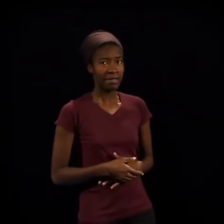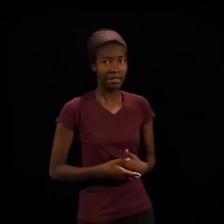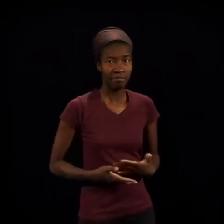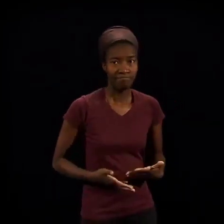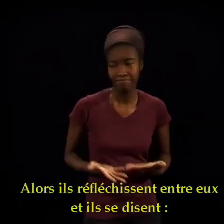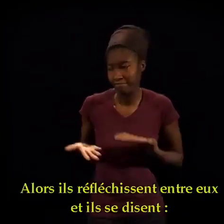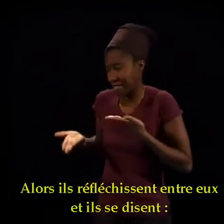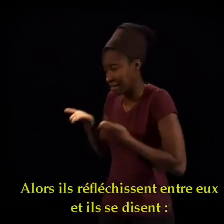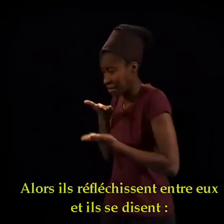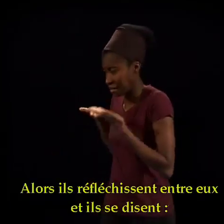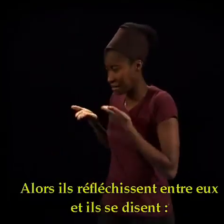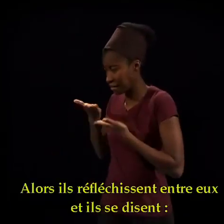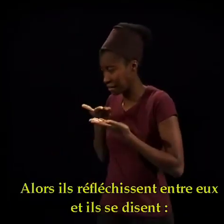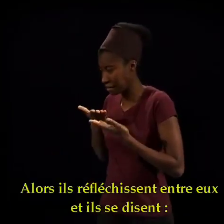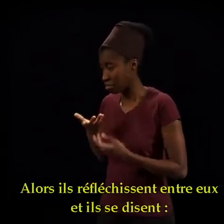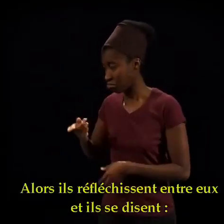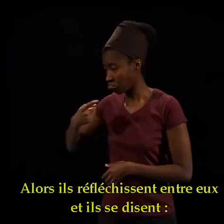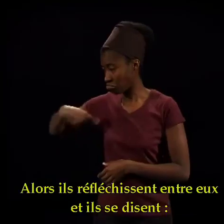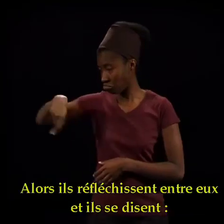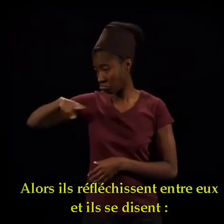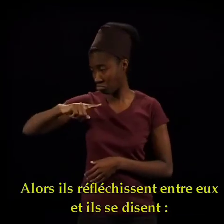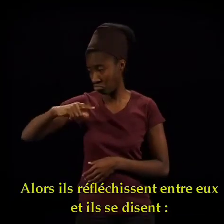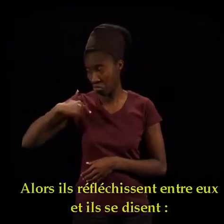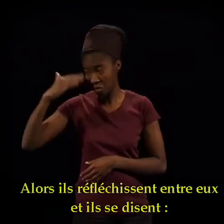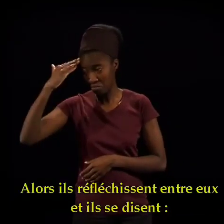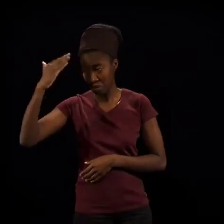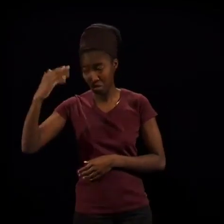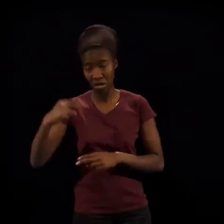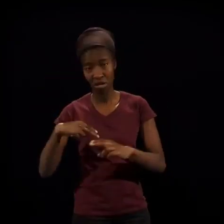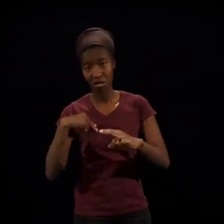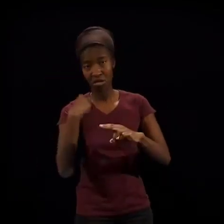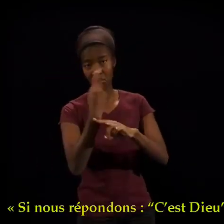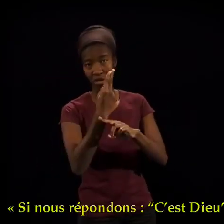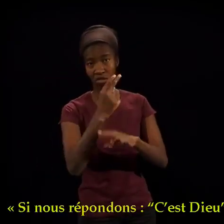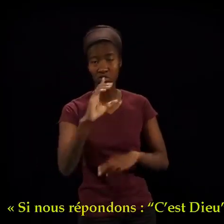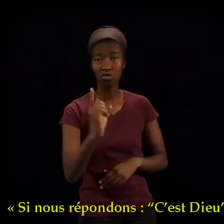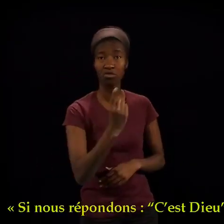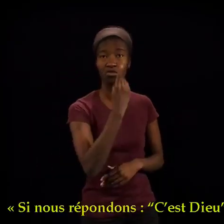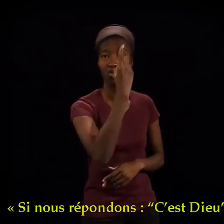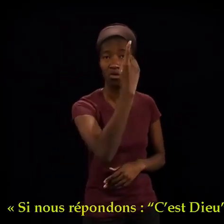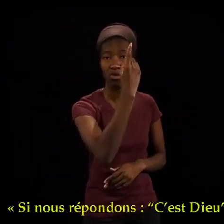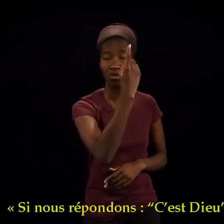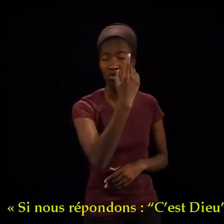Alors, ils réfléchissent entre eux. Ils se disent, si nous répondons « c'est Dieu »,